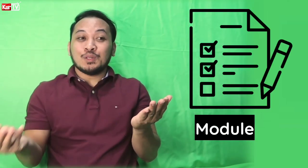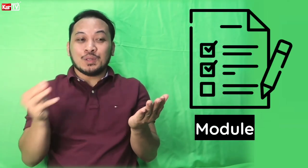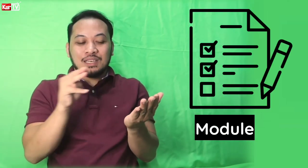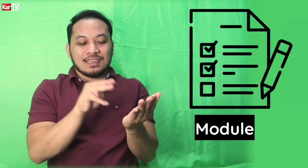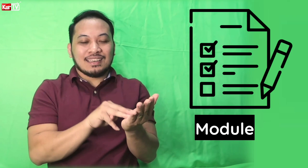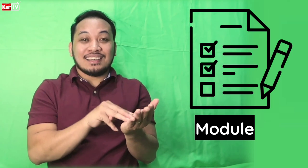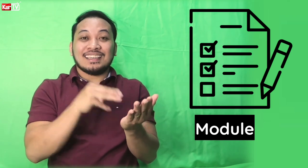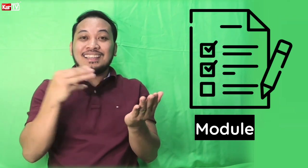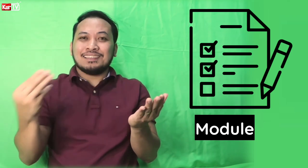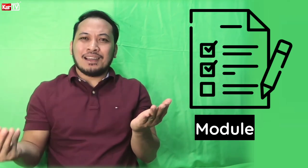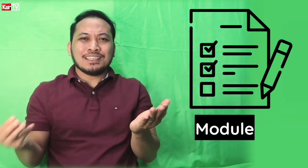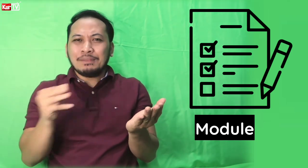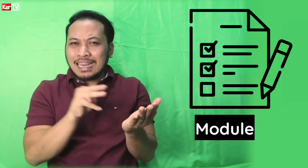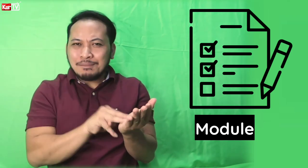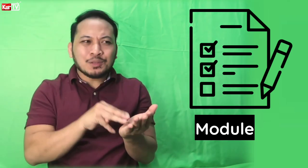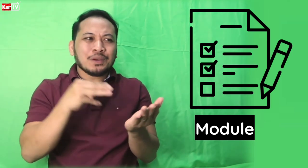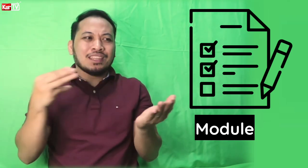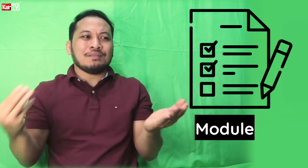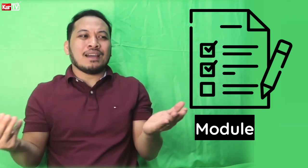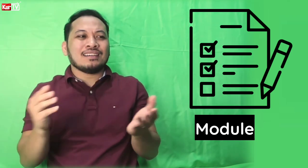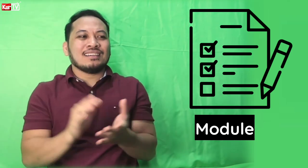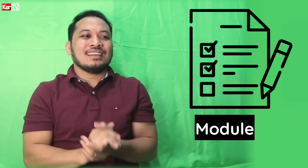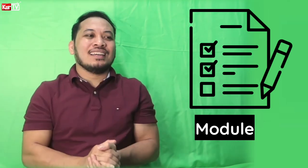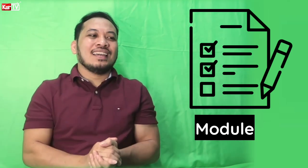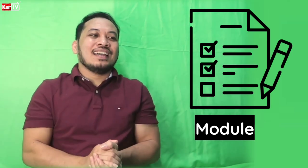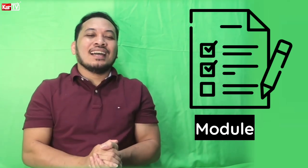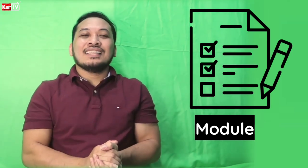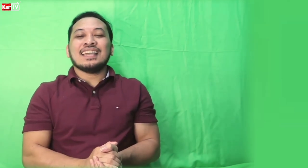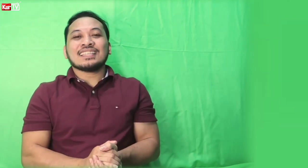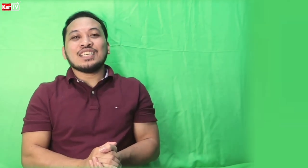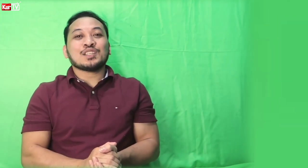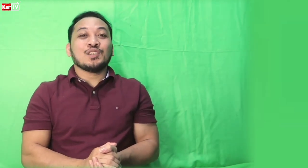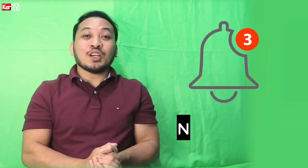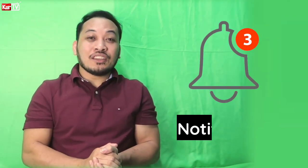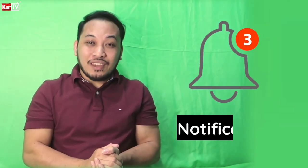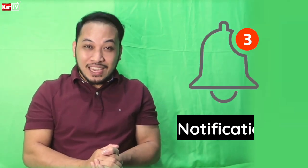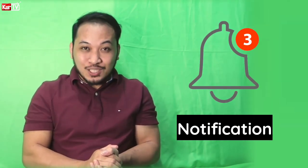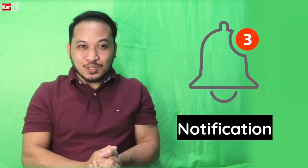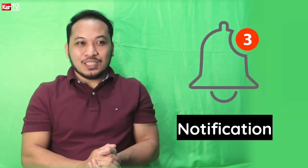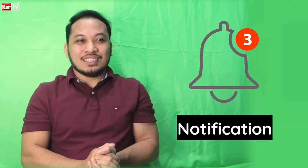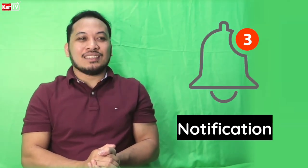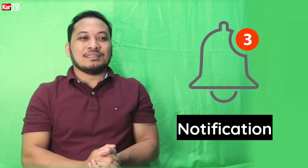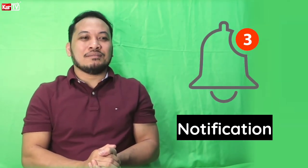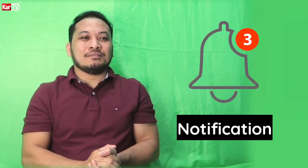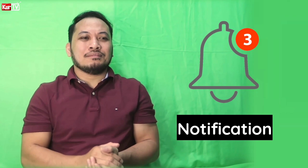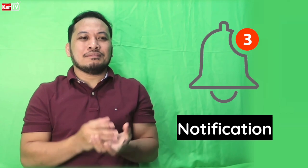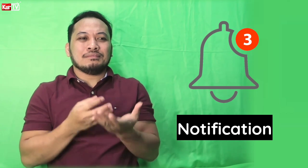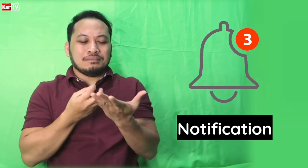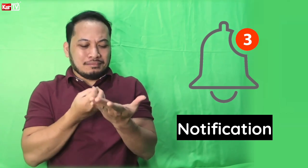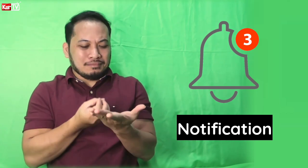Module, ayan. Diba? Kasi malami to eh, di ba? Next is notification.